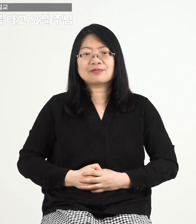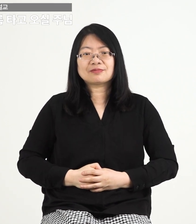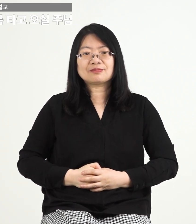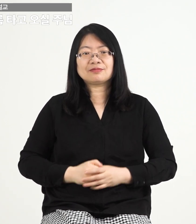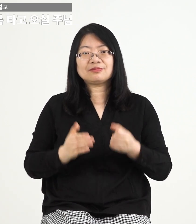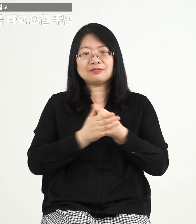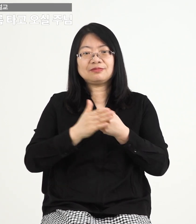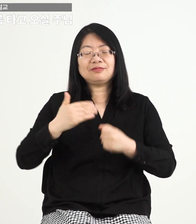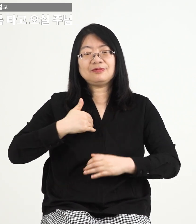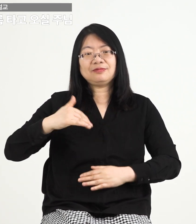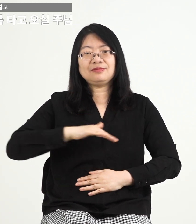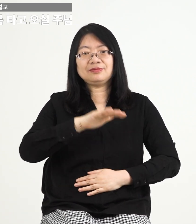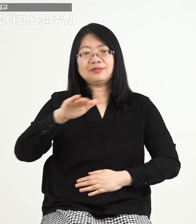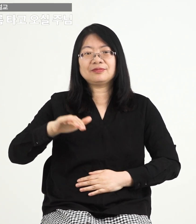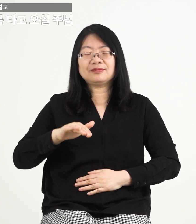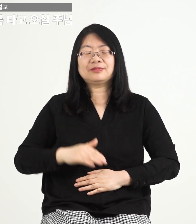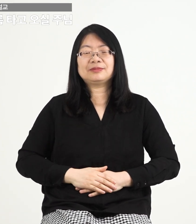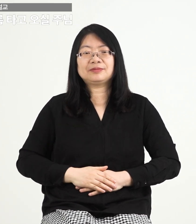그래서 우리가